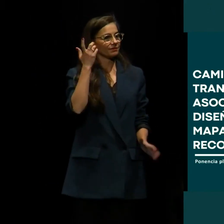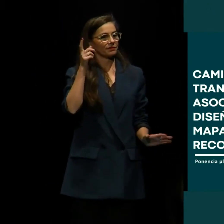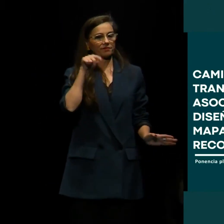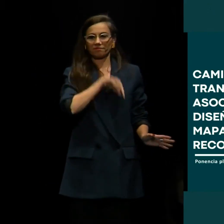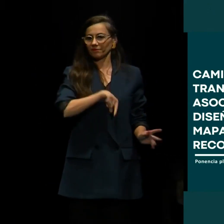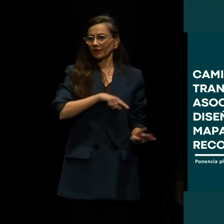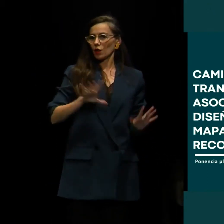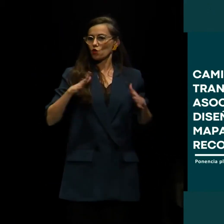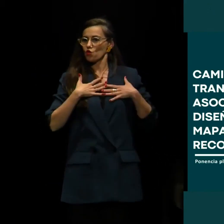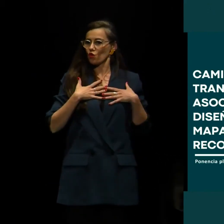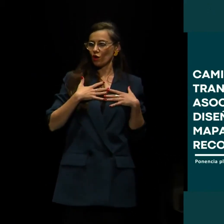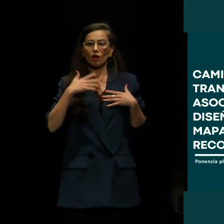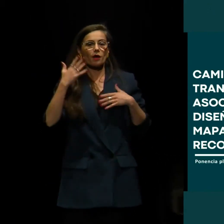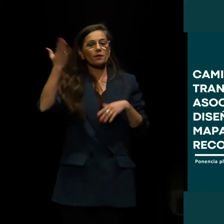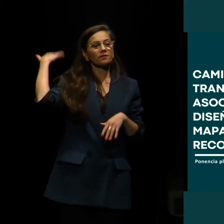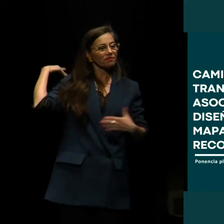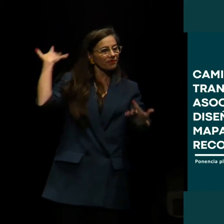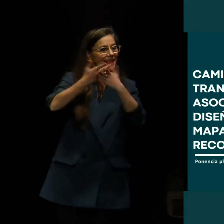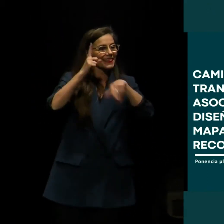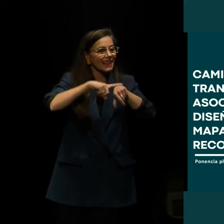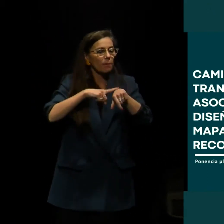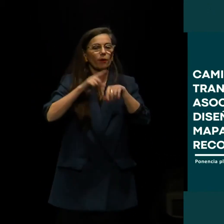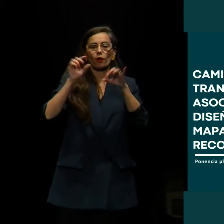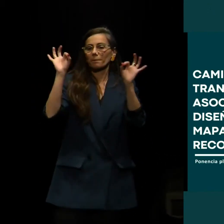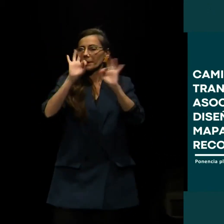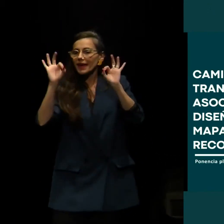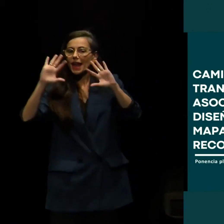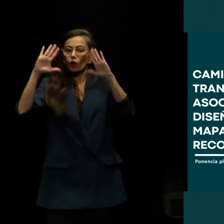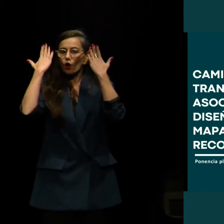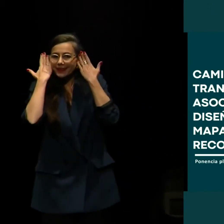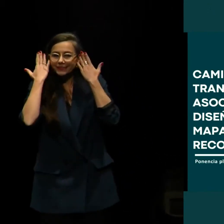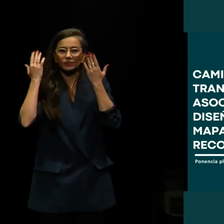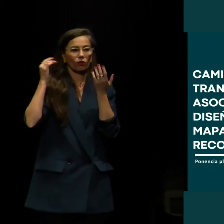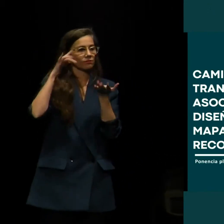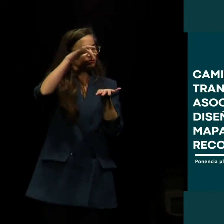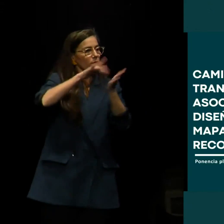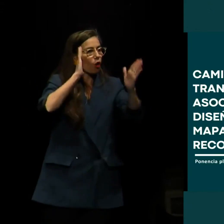Bueno, pues en primer lugar quería deciros